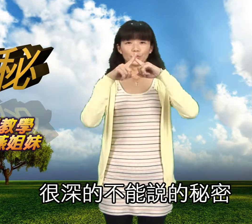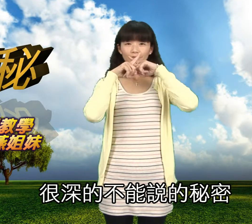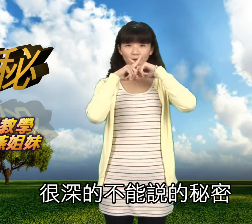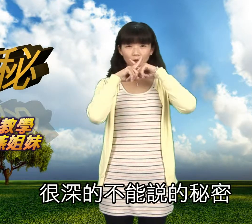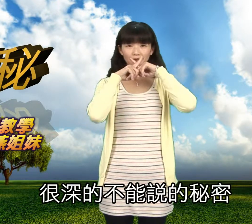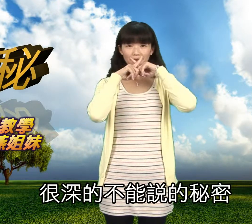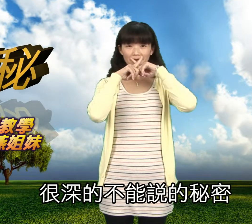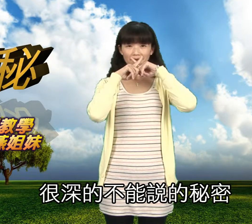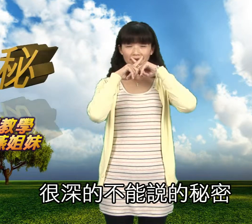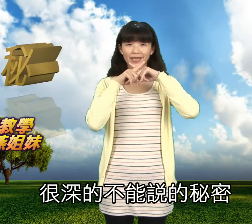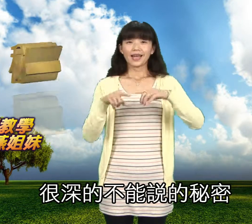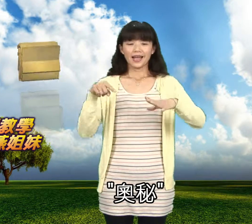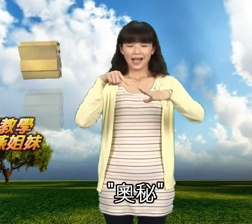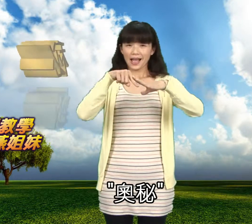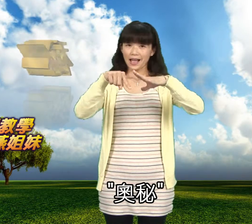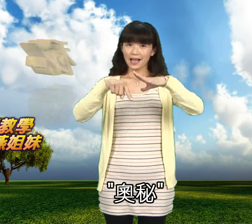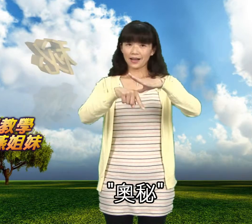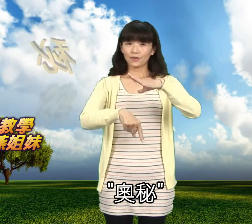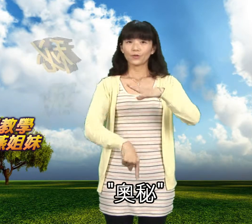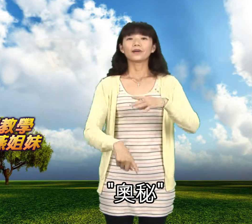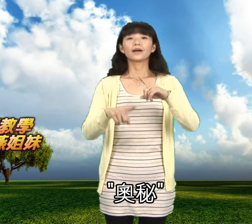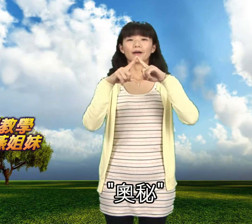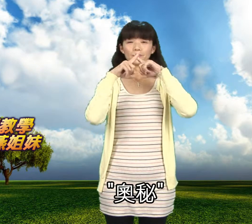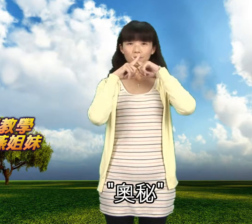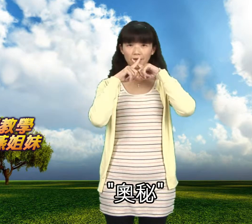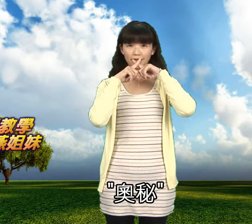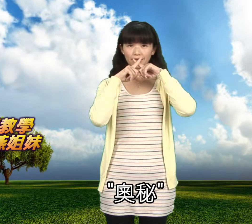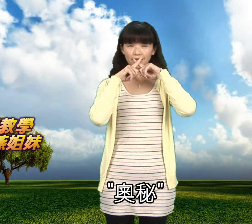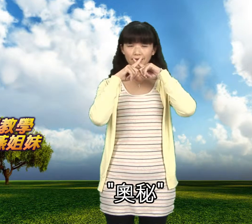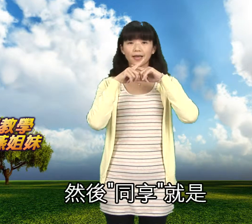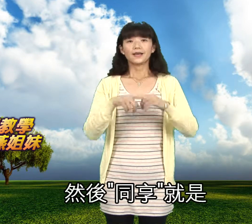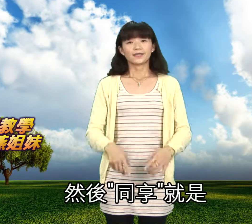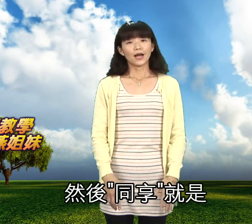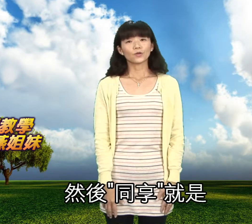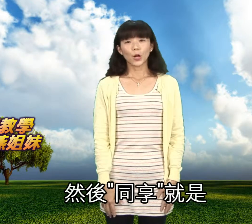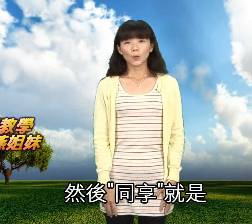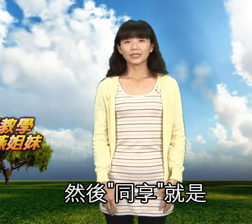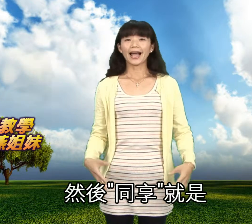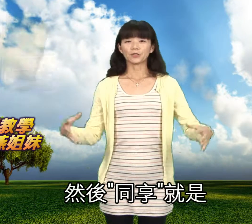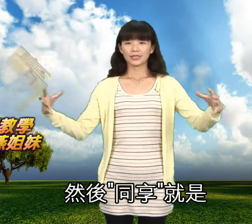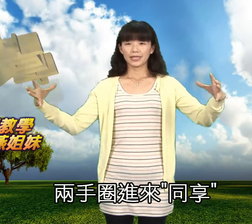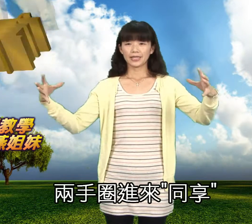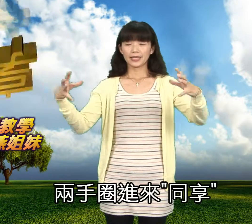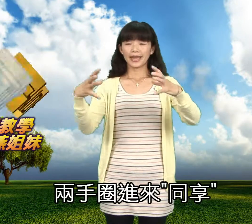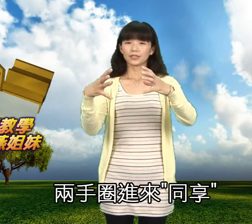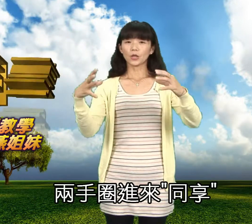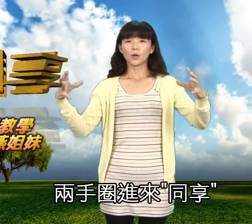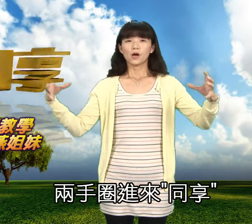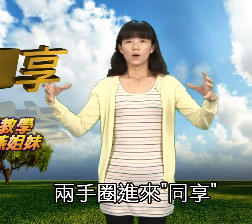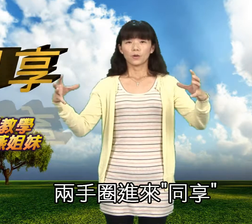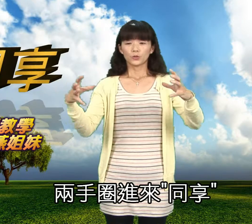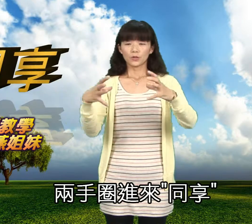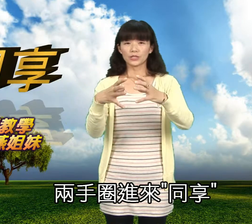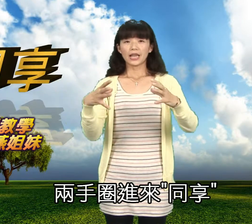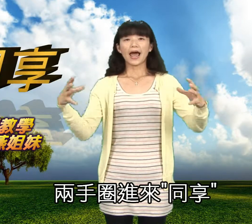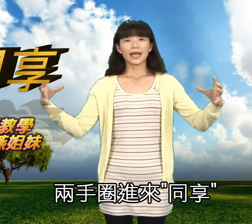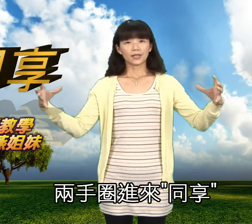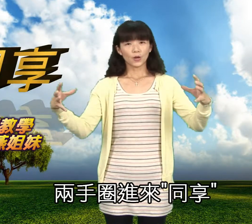能说的秘密，奥秘。然后同享就是两手圈进来